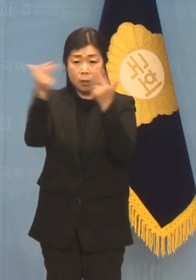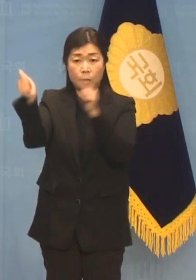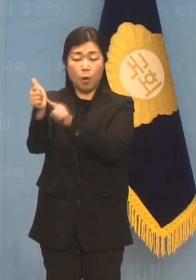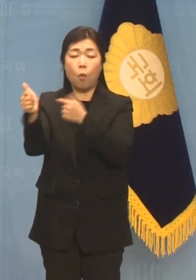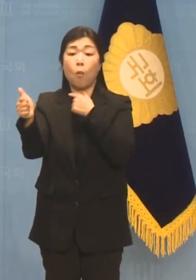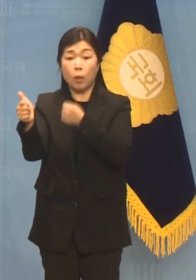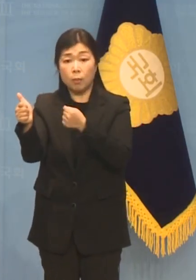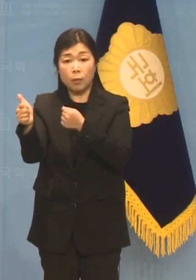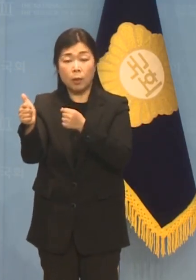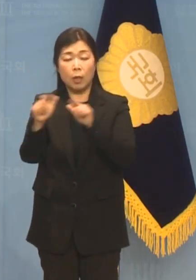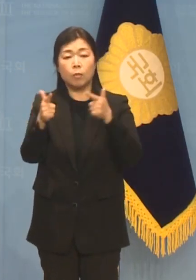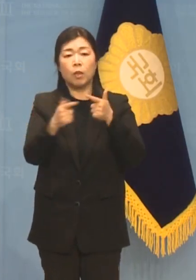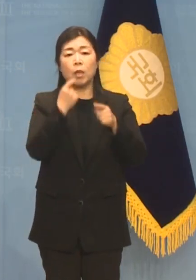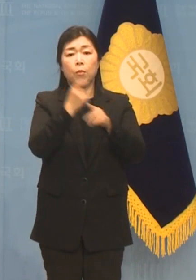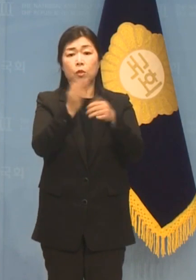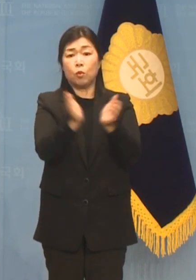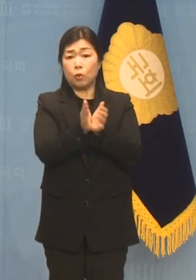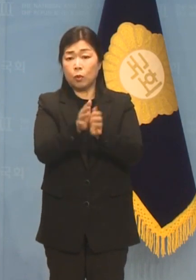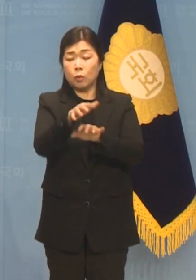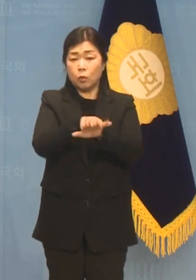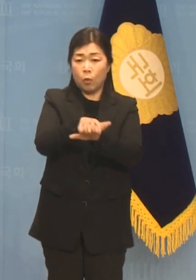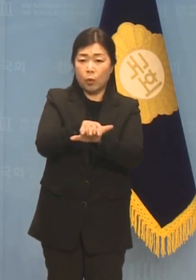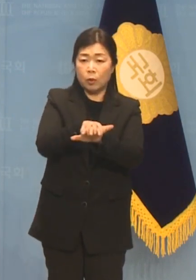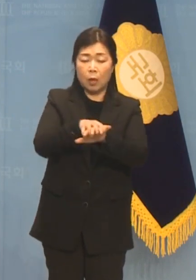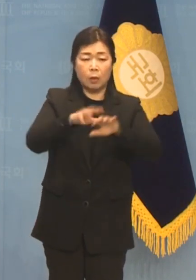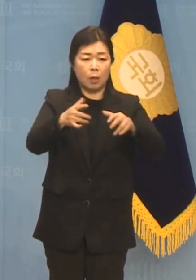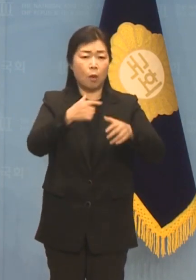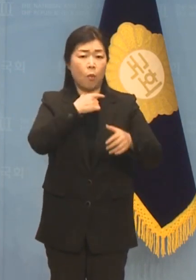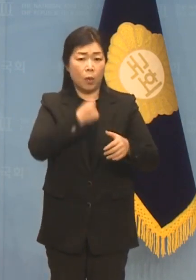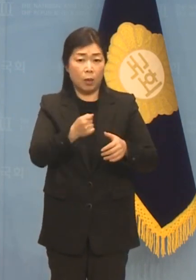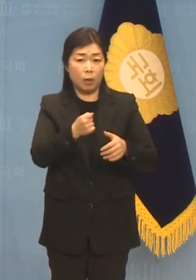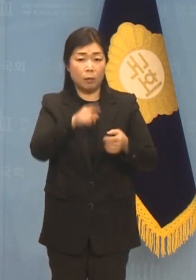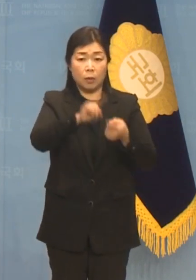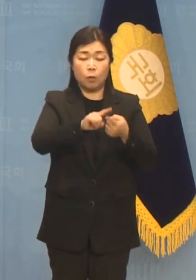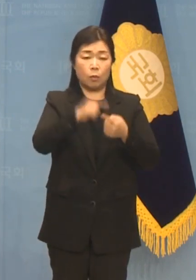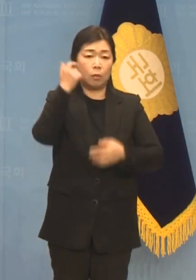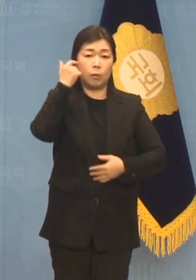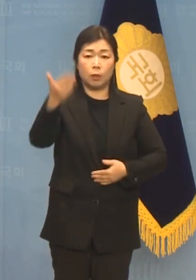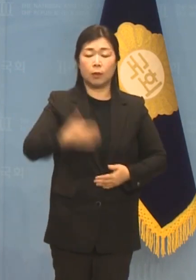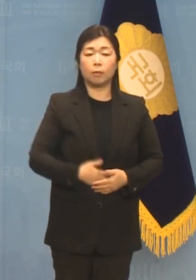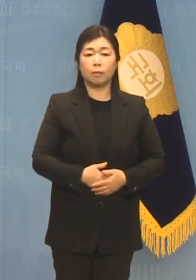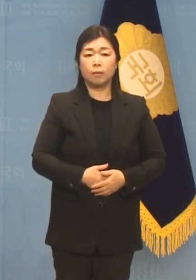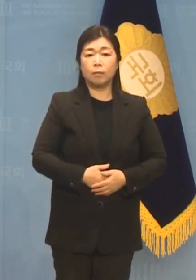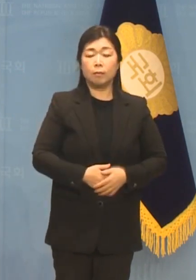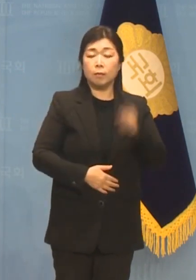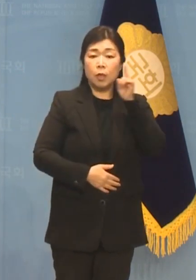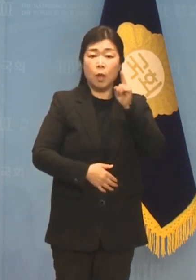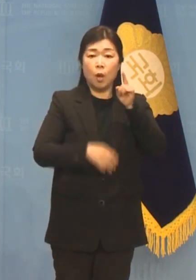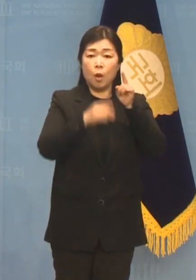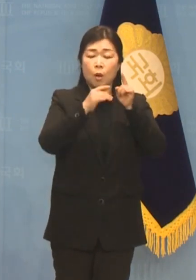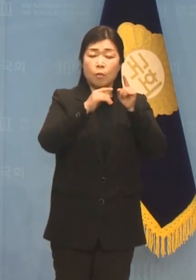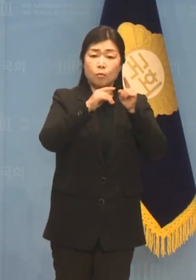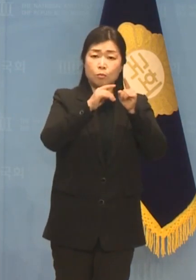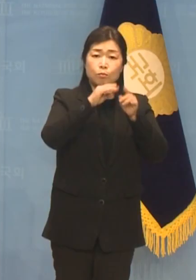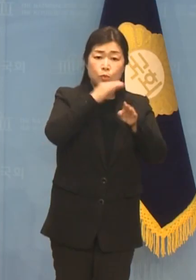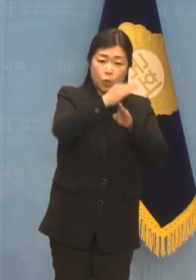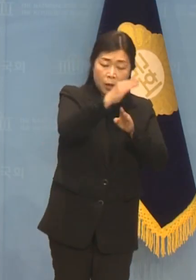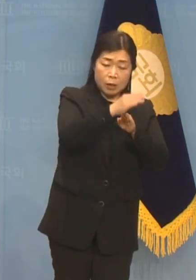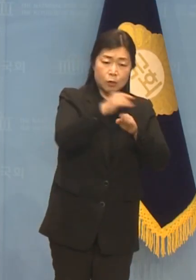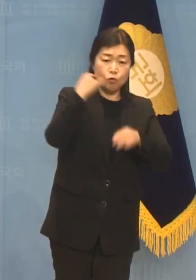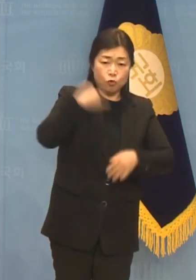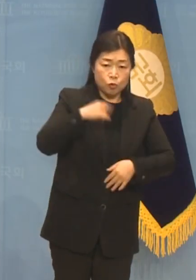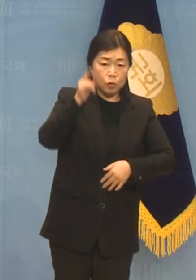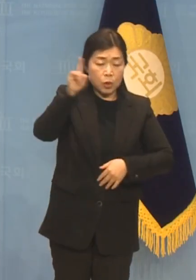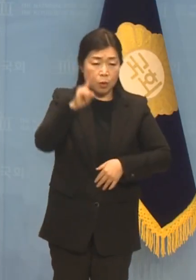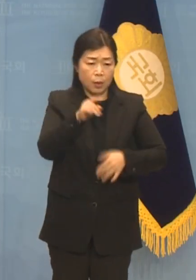원합니까? 민노총이 좌우하는 나라를 원합니까? 북중러와 가까이 지내는 나라를